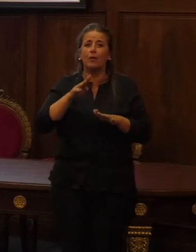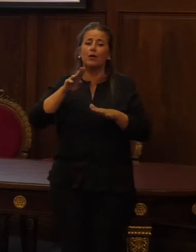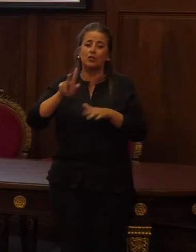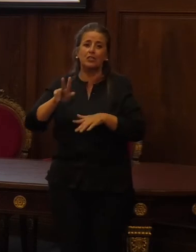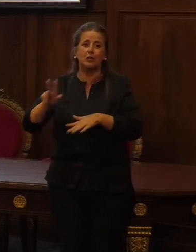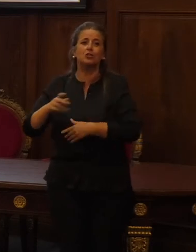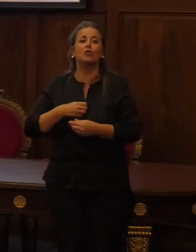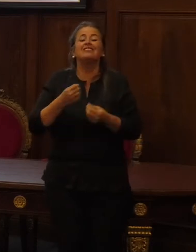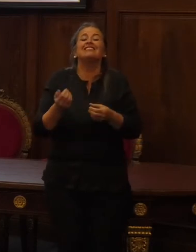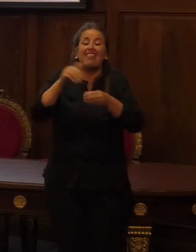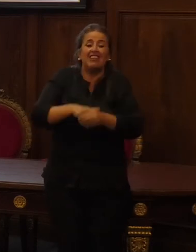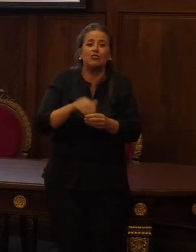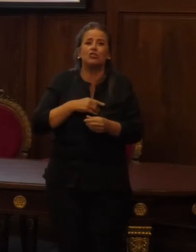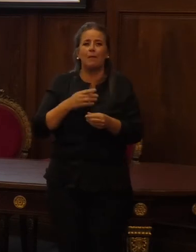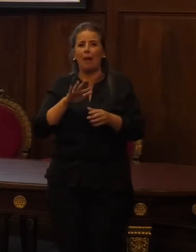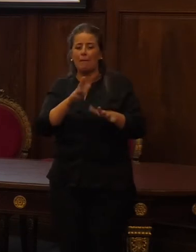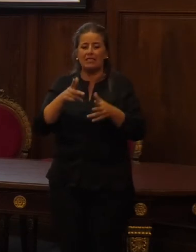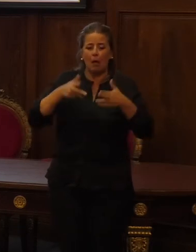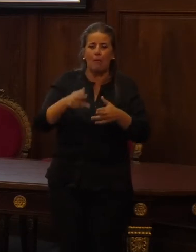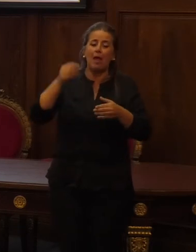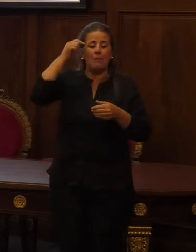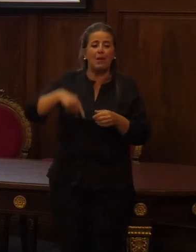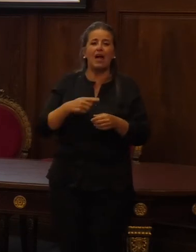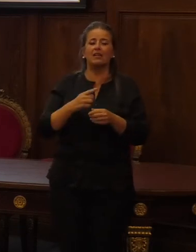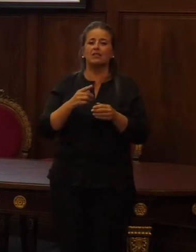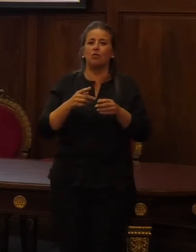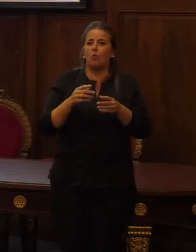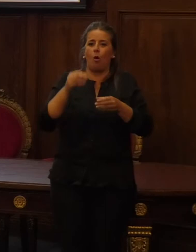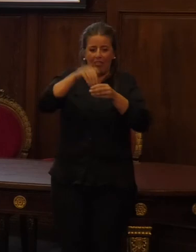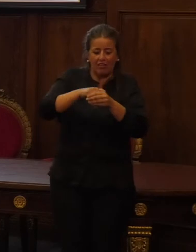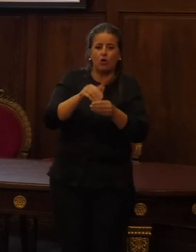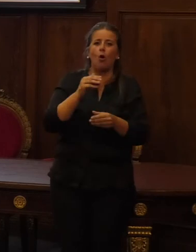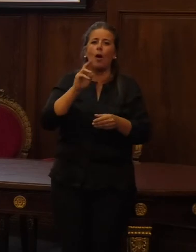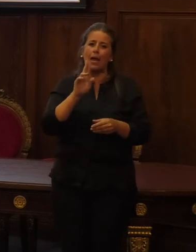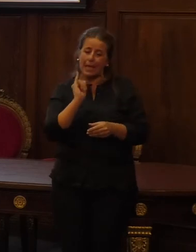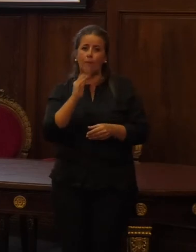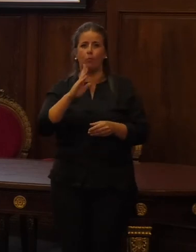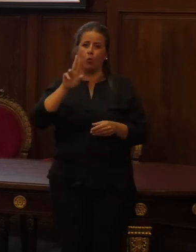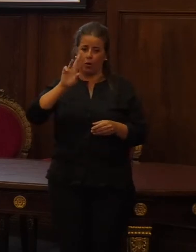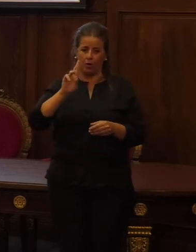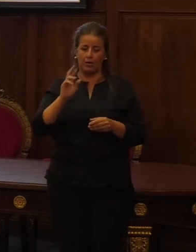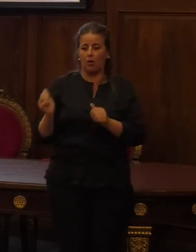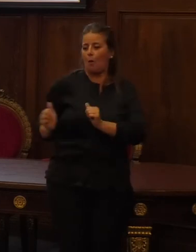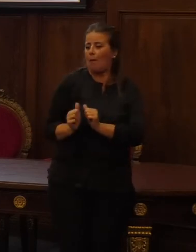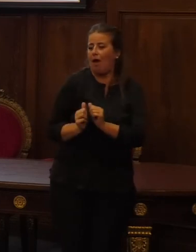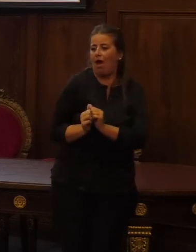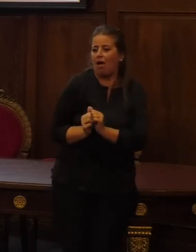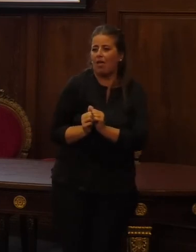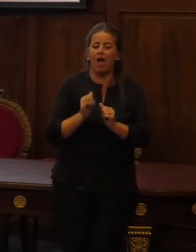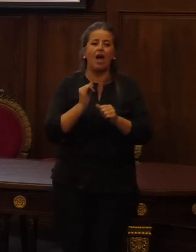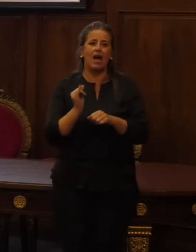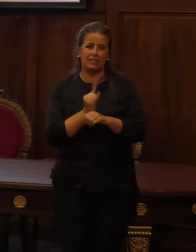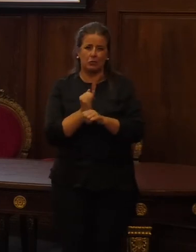IPUR. Siempre teníamos pegada la organización y la institución a lo que hacíamos y